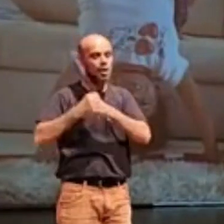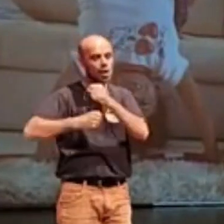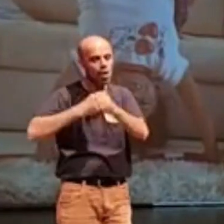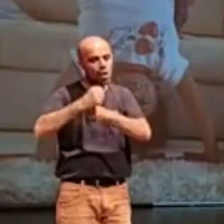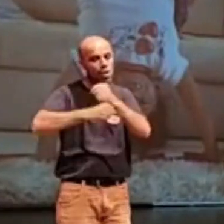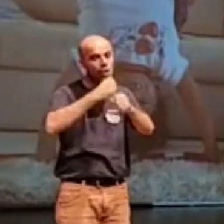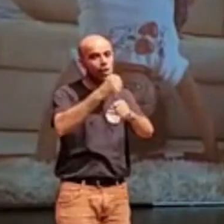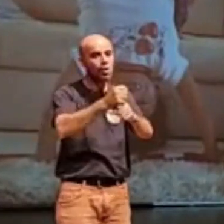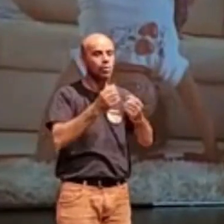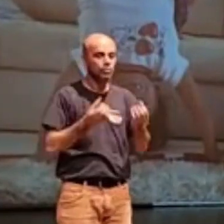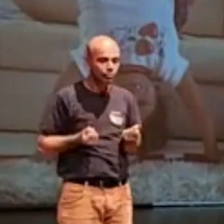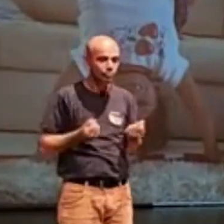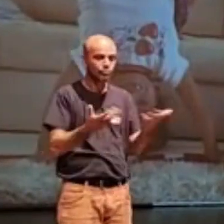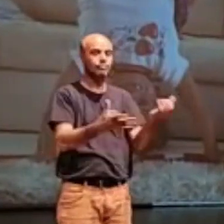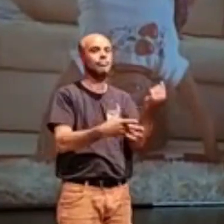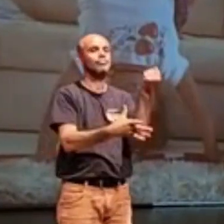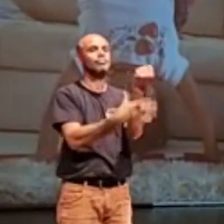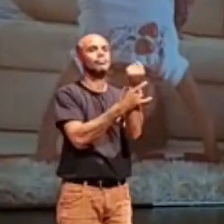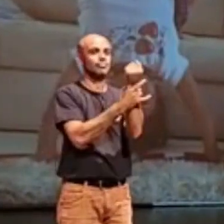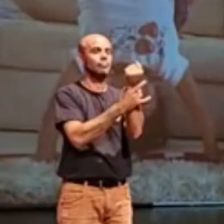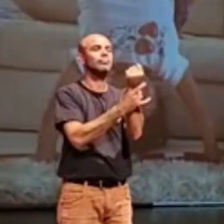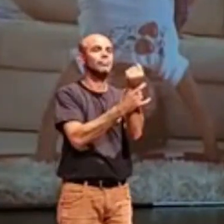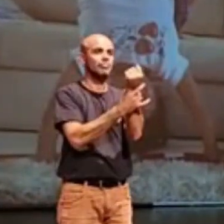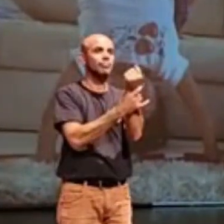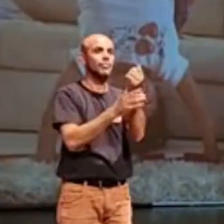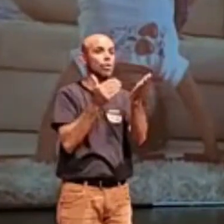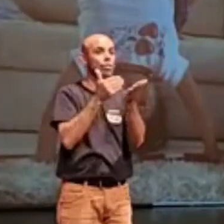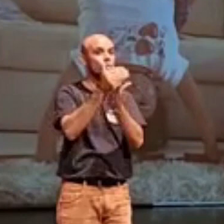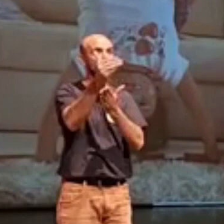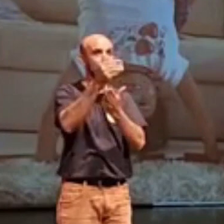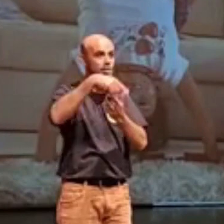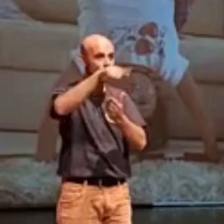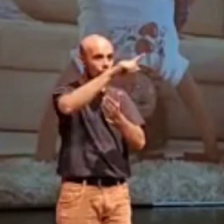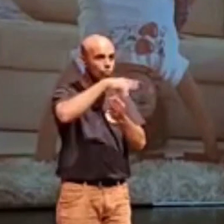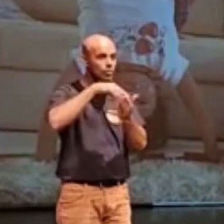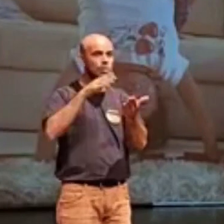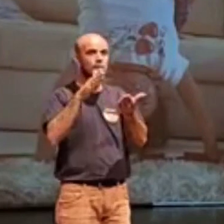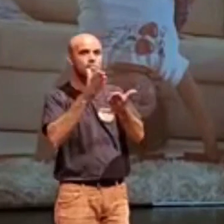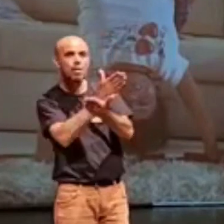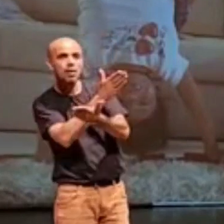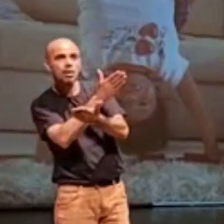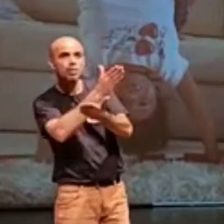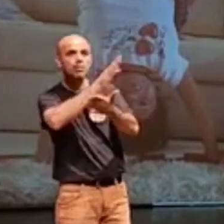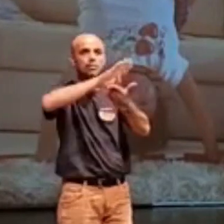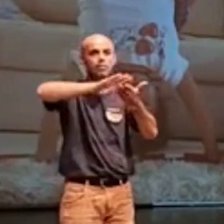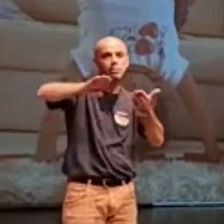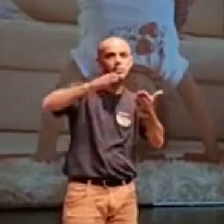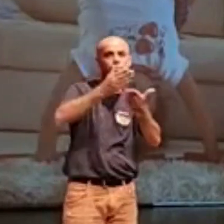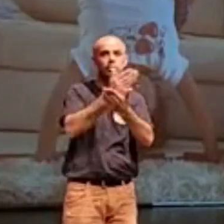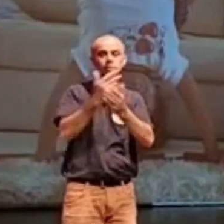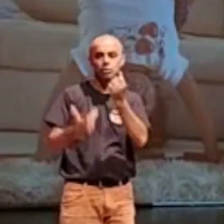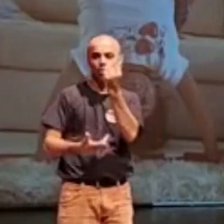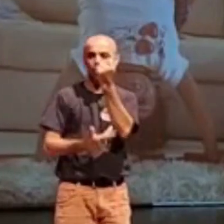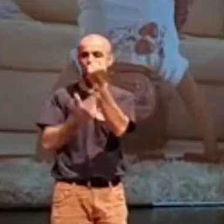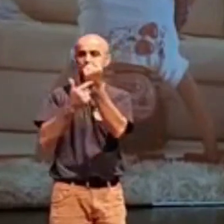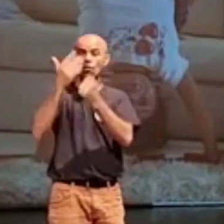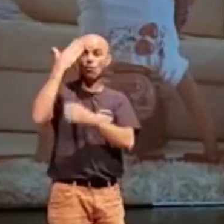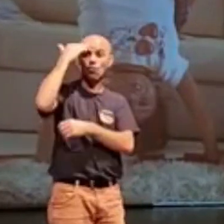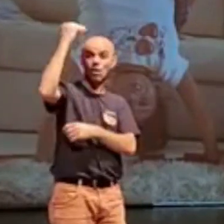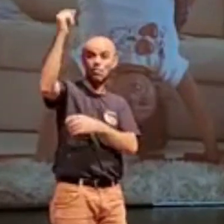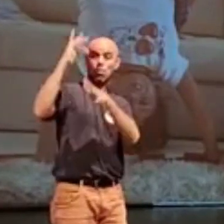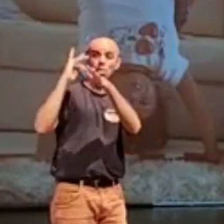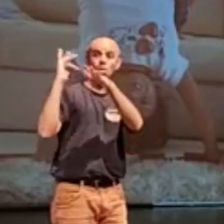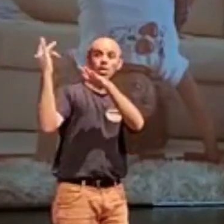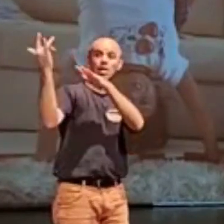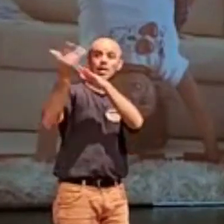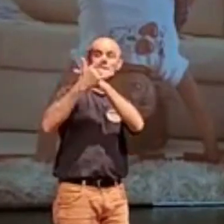mais segurança. E a segurança começa já com vocês separando aquele cirurgião que é o famoso da rede